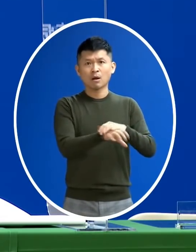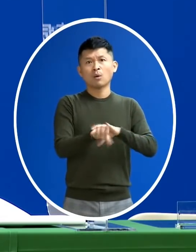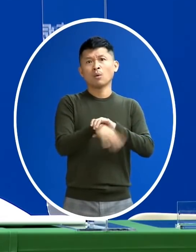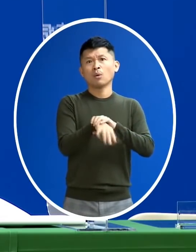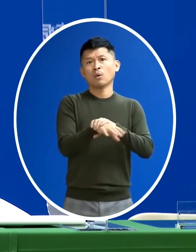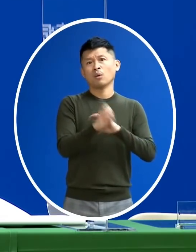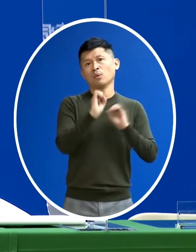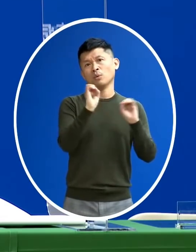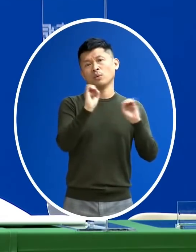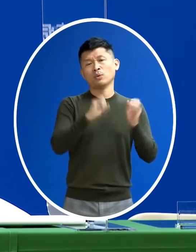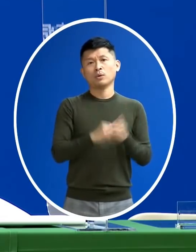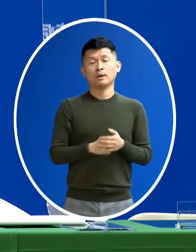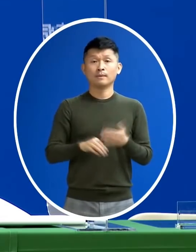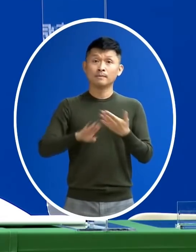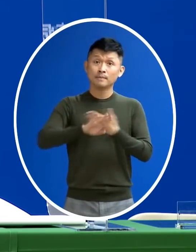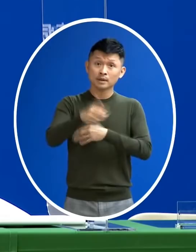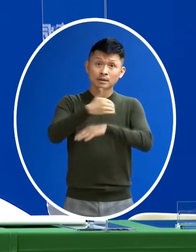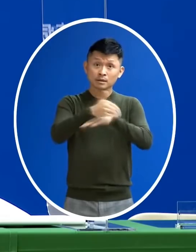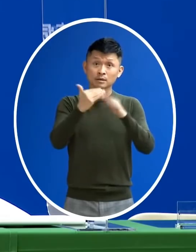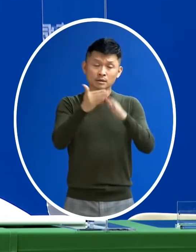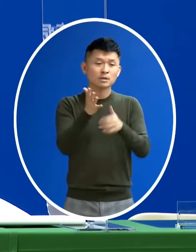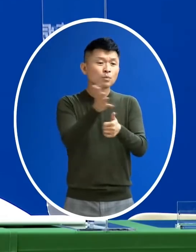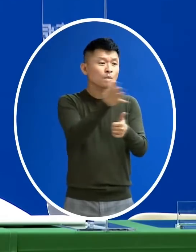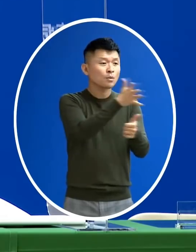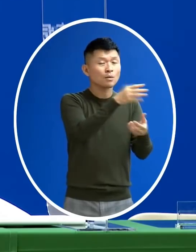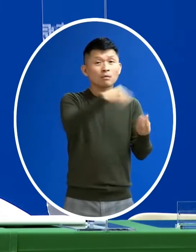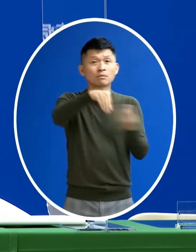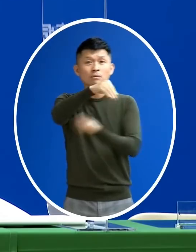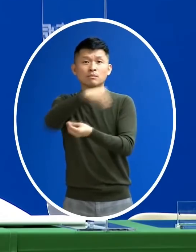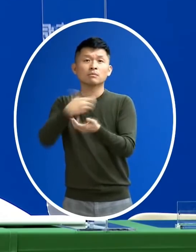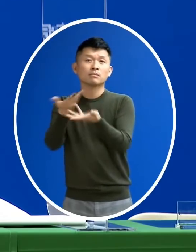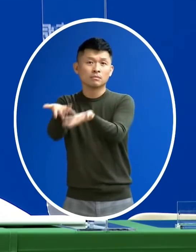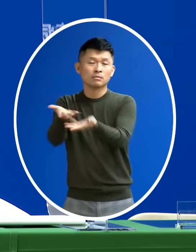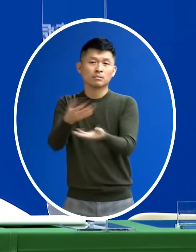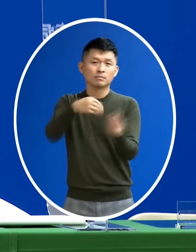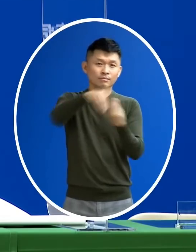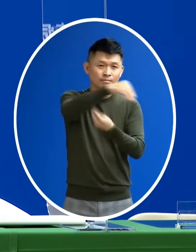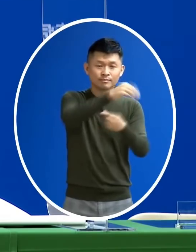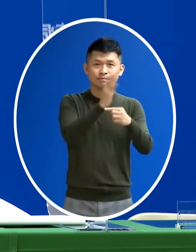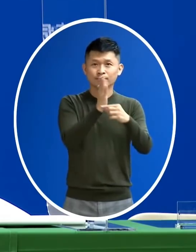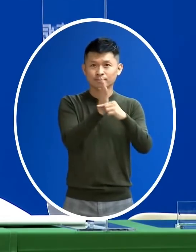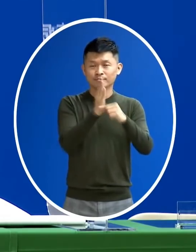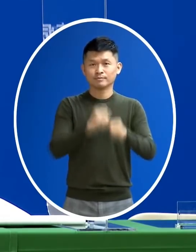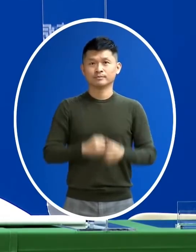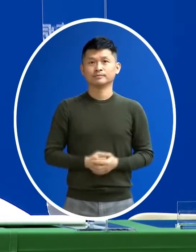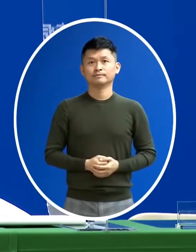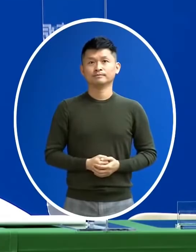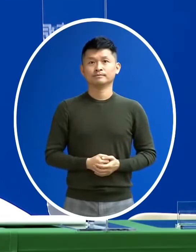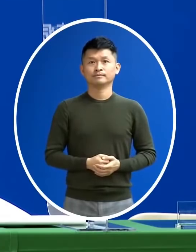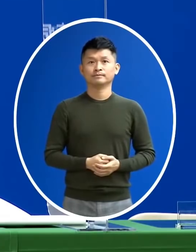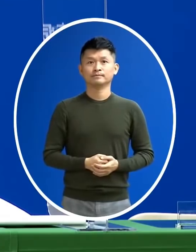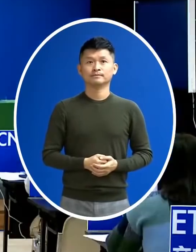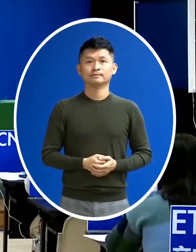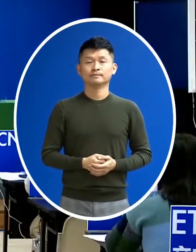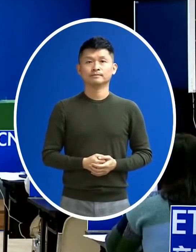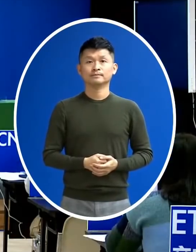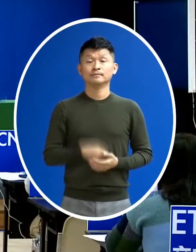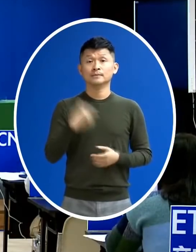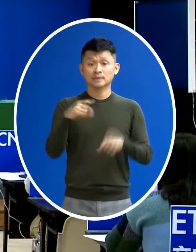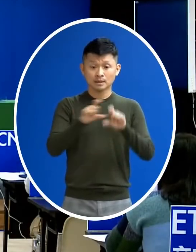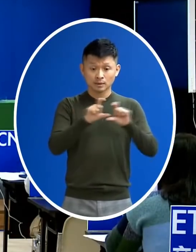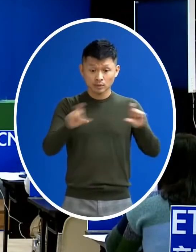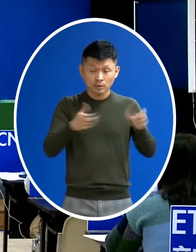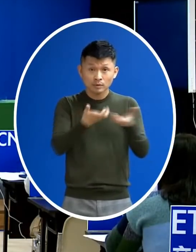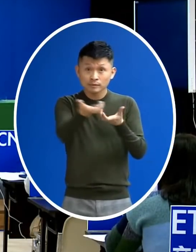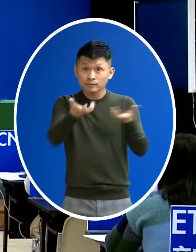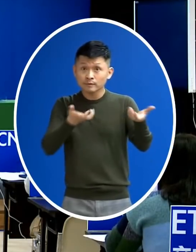必须要去跟其他县市去调度哦，所以也还在调度当中啊。以上 疫苗分配到